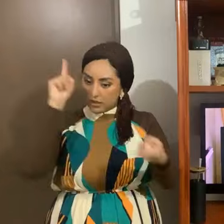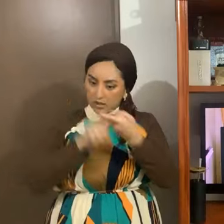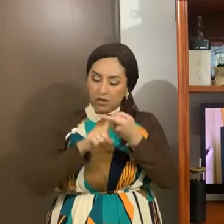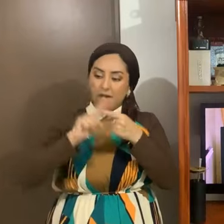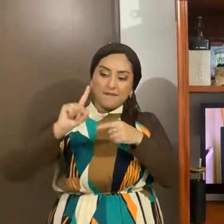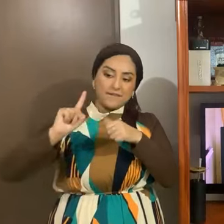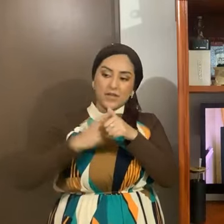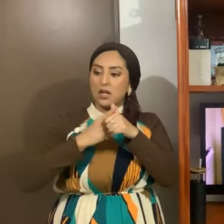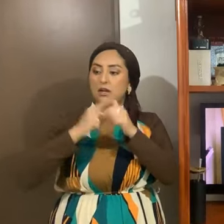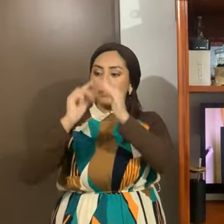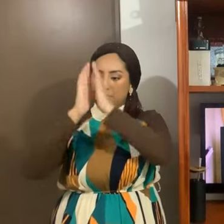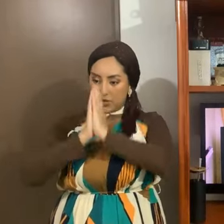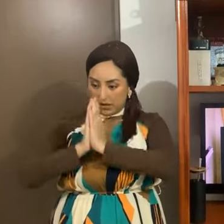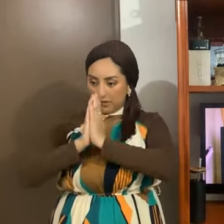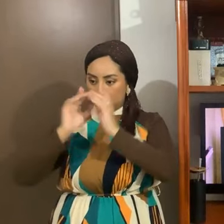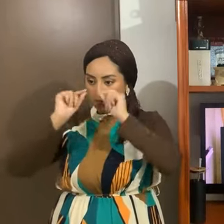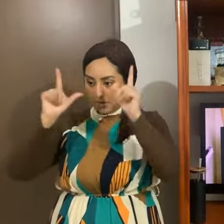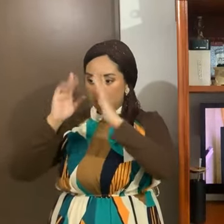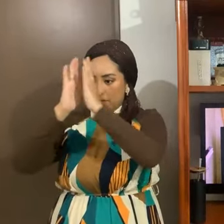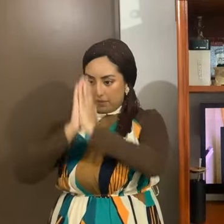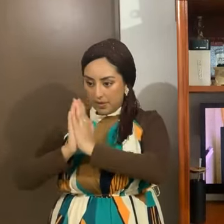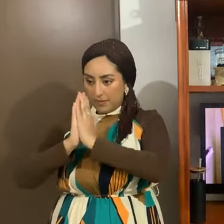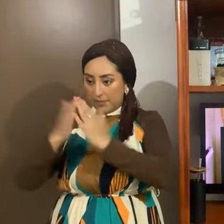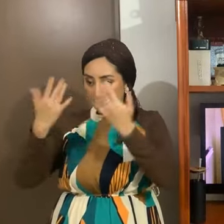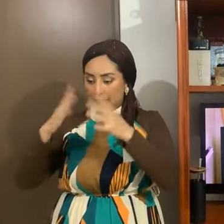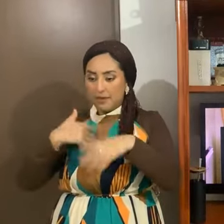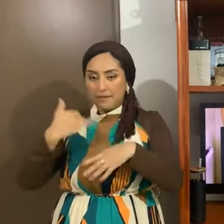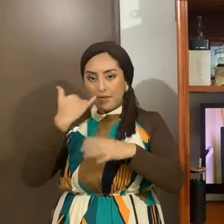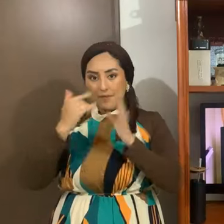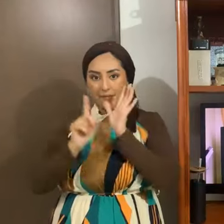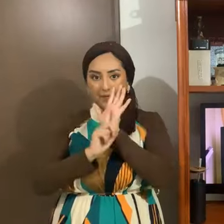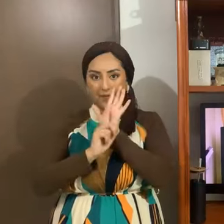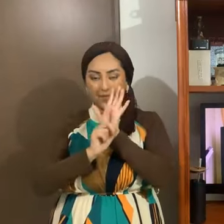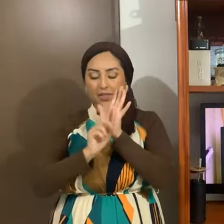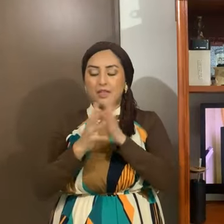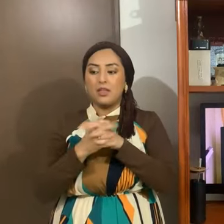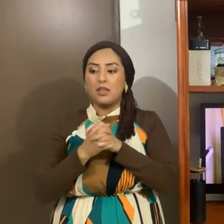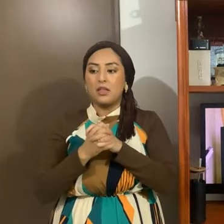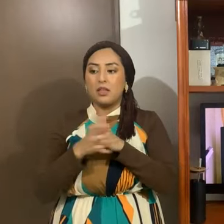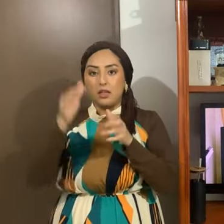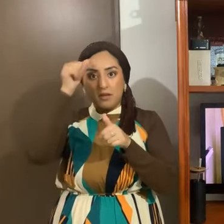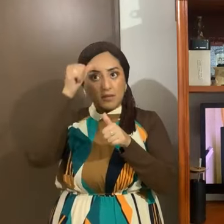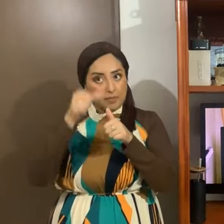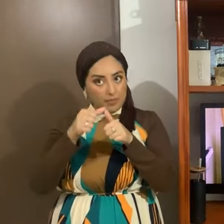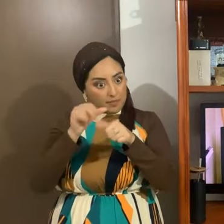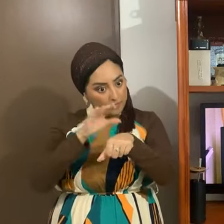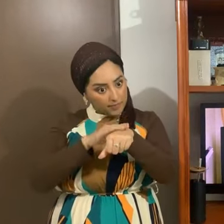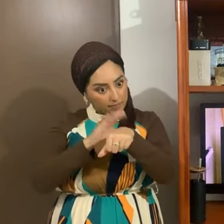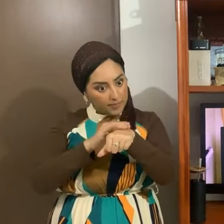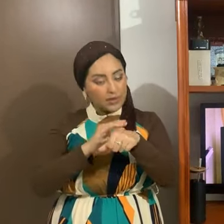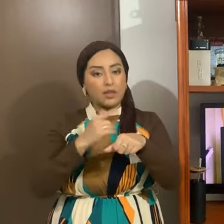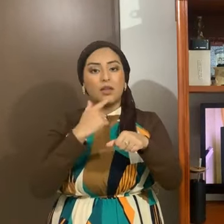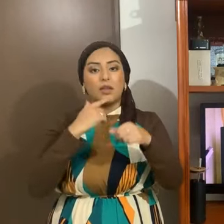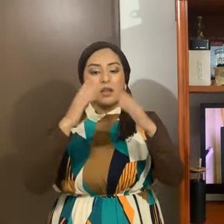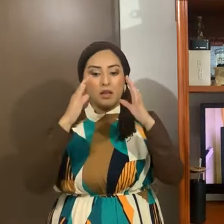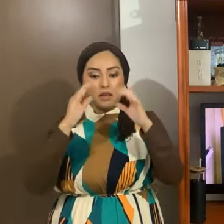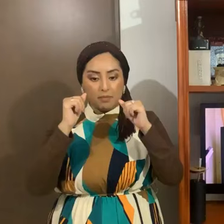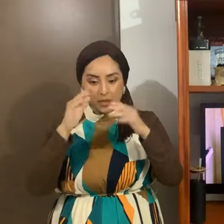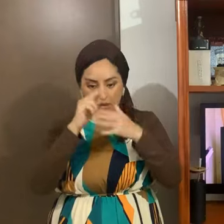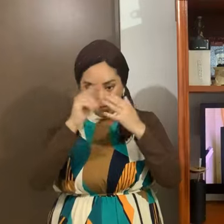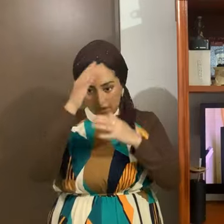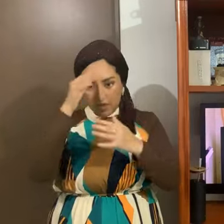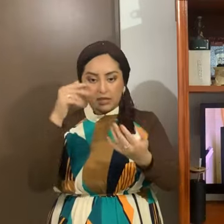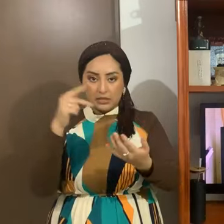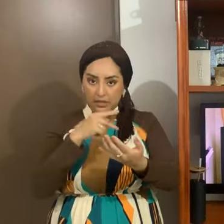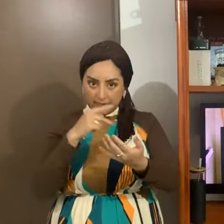sin hacer tefila. Después, alarmas en el teléfono, y ahorita vamos a eso. Recordándome que tengo que decir el Avino y que tengo que decir